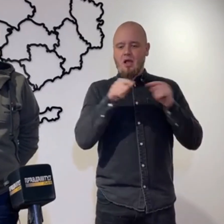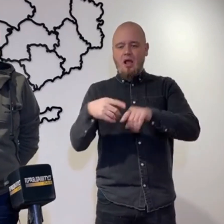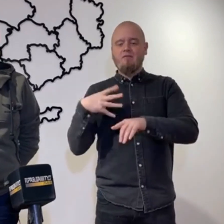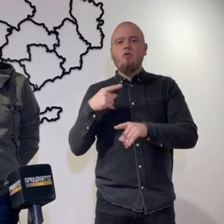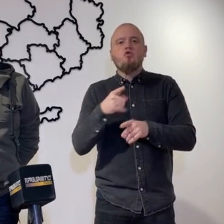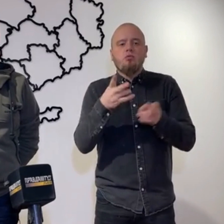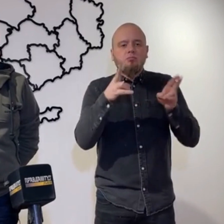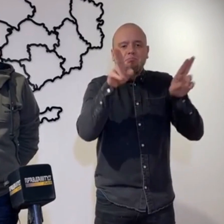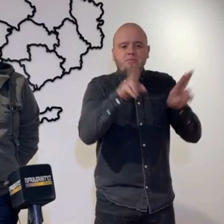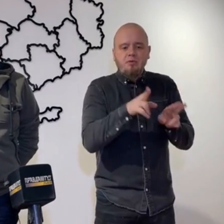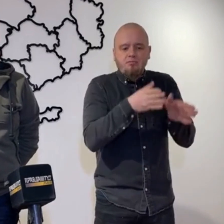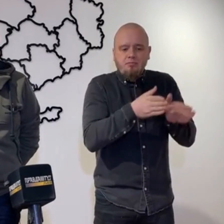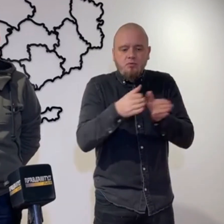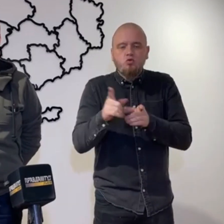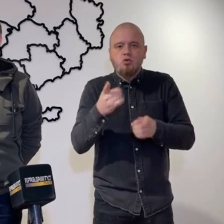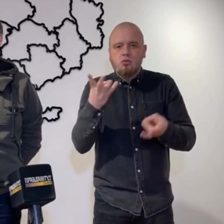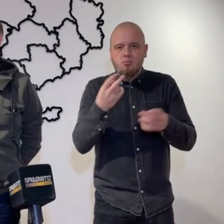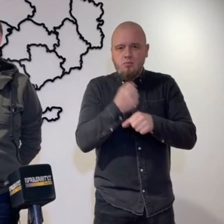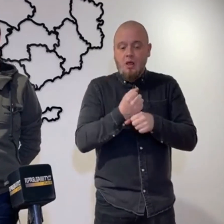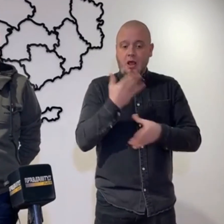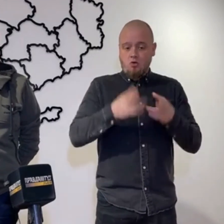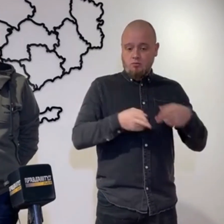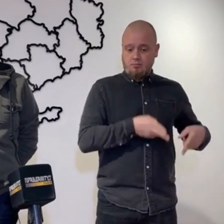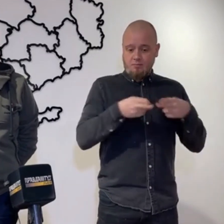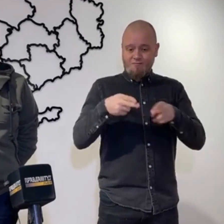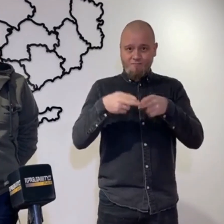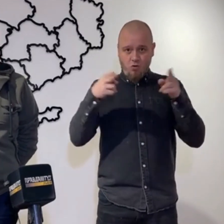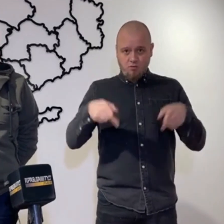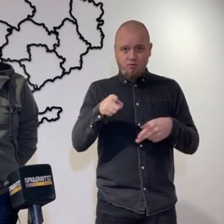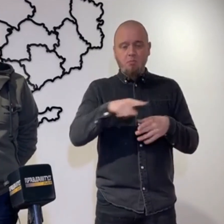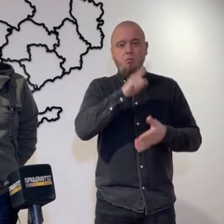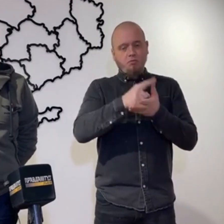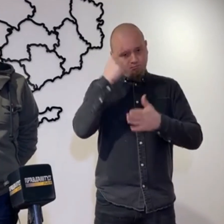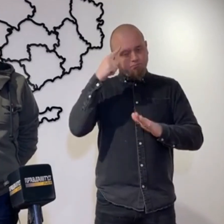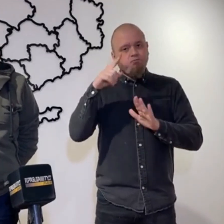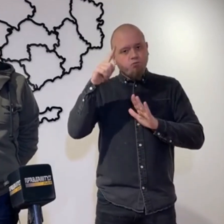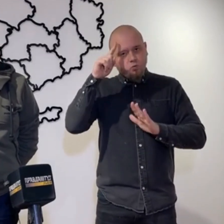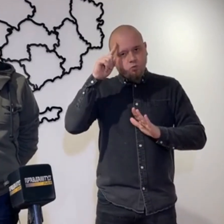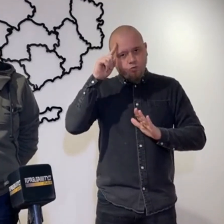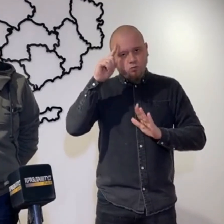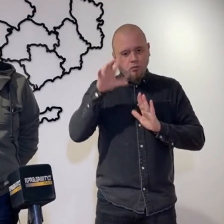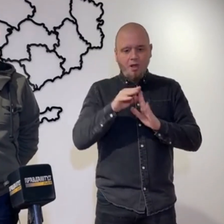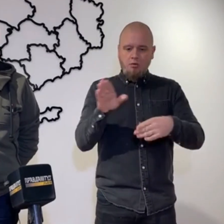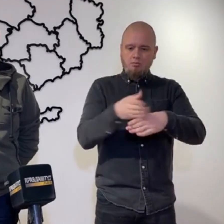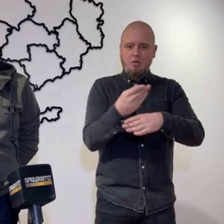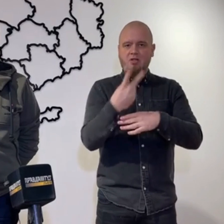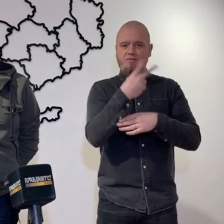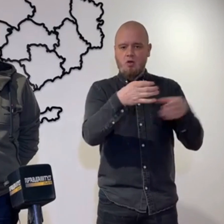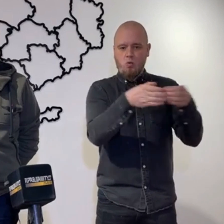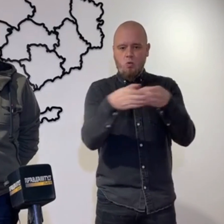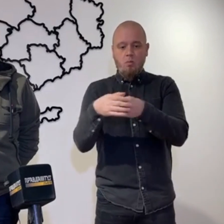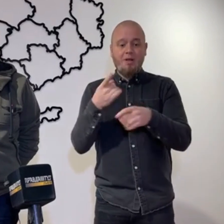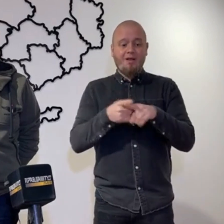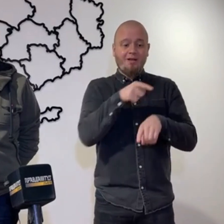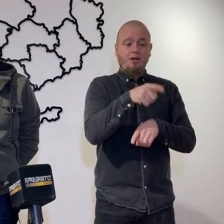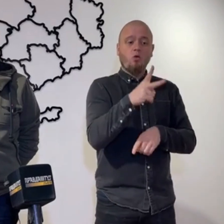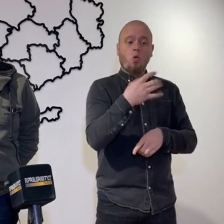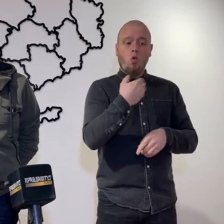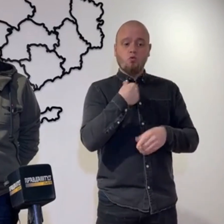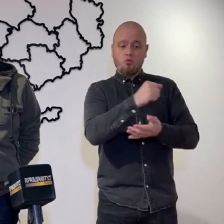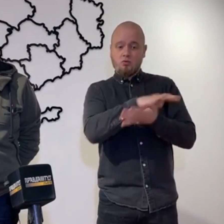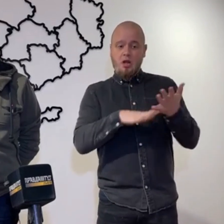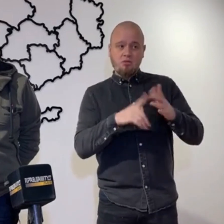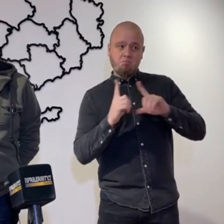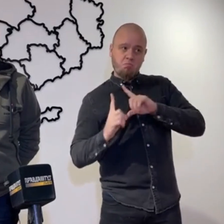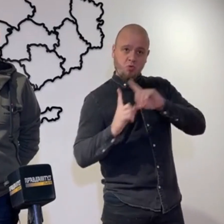вони? Якщо вони перебувають на вокзал, вони мають оподілитися і будуть ділятися на дві групи. Ті, які далі хочуть залишити